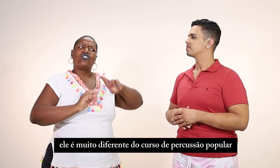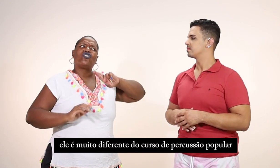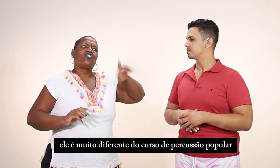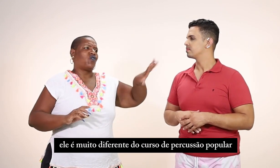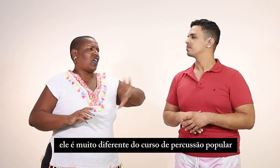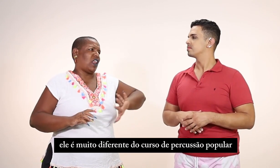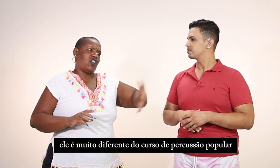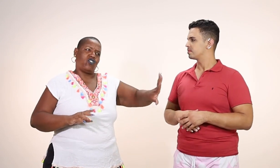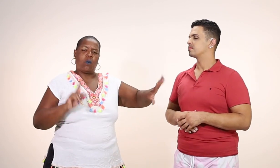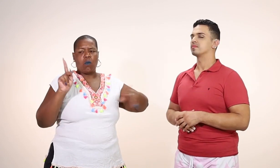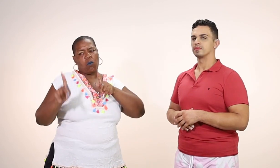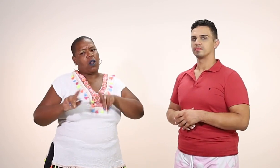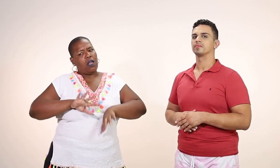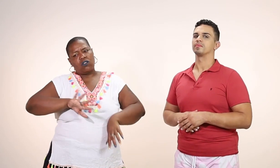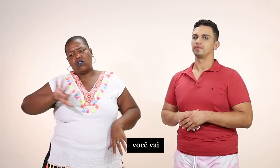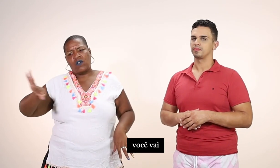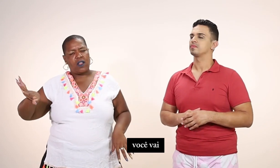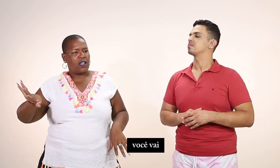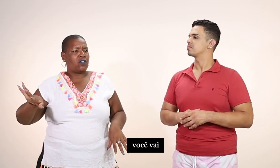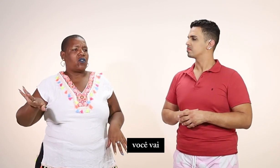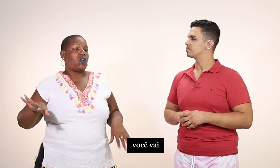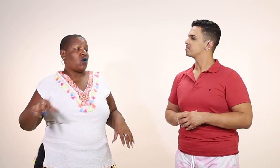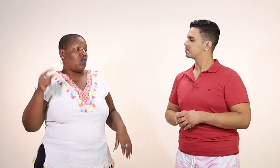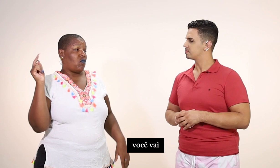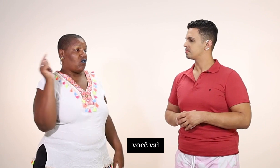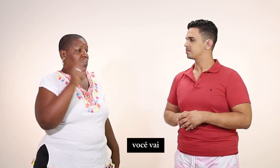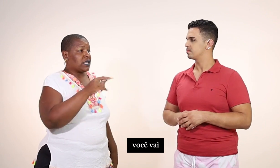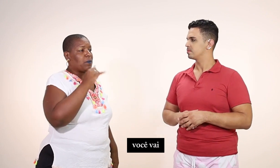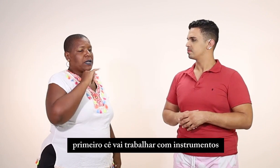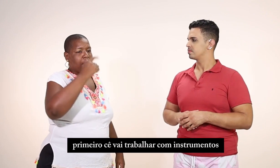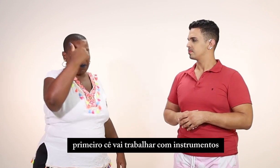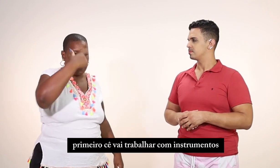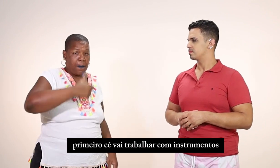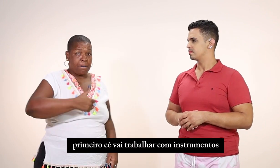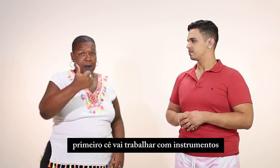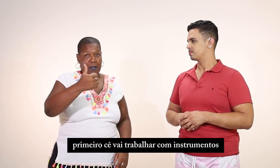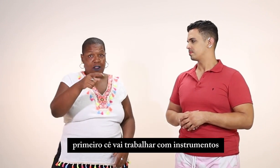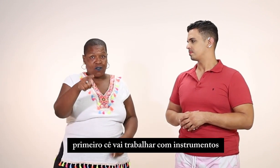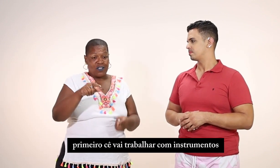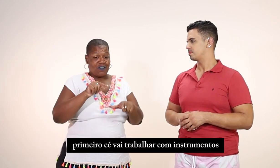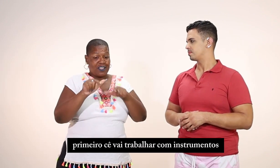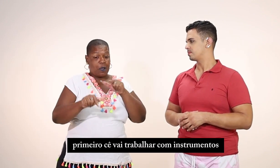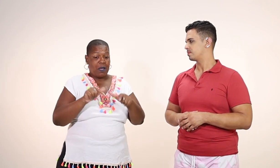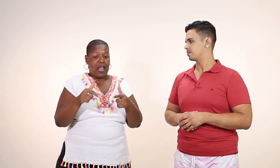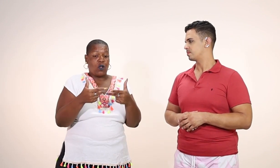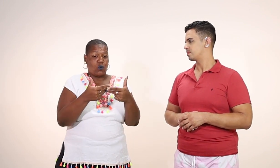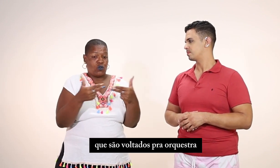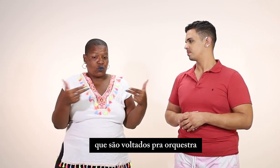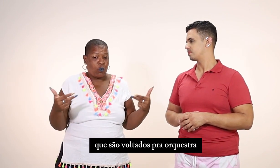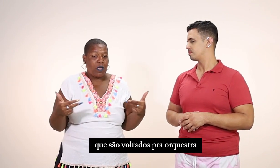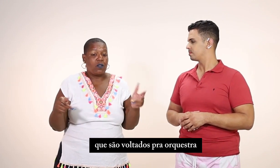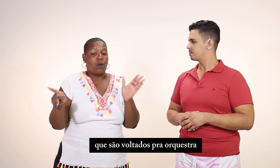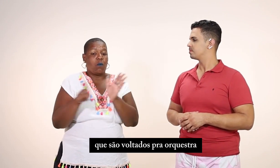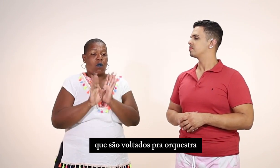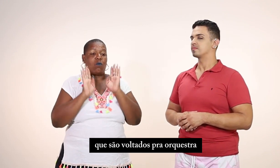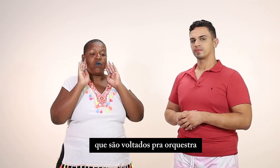percussão popular. Você vai trabalhar com instrumentos que são voltados para a